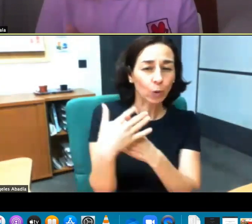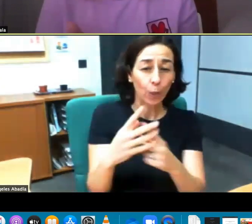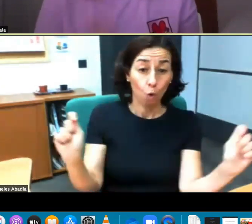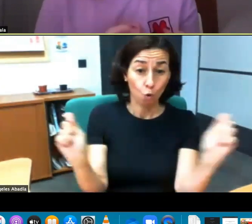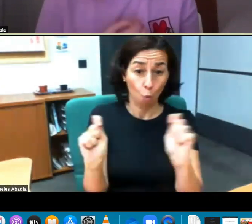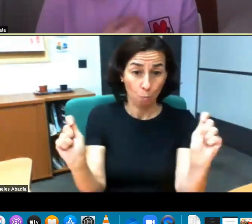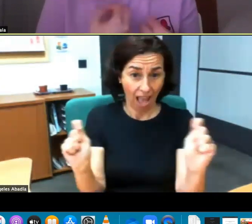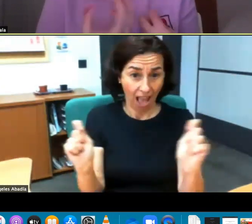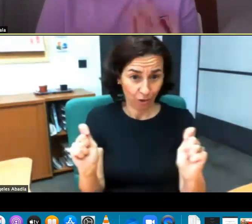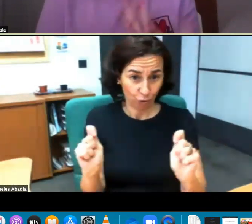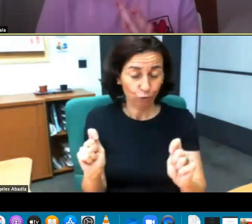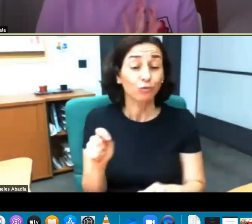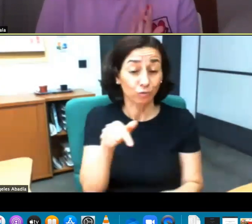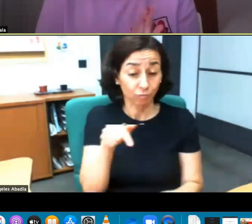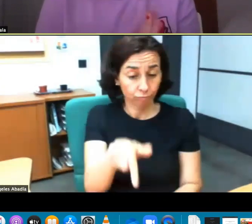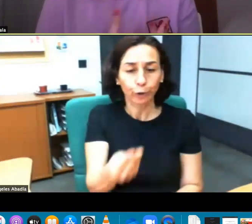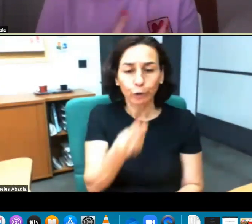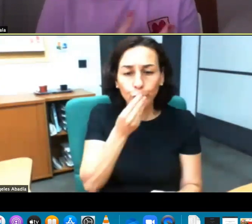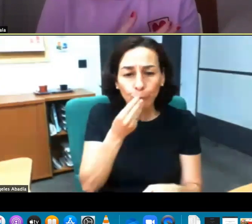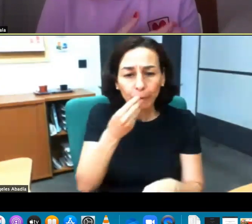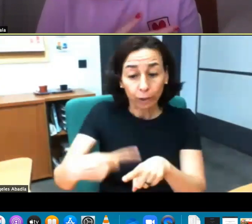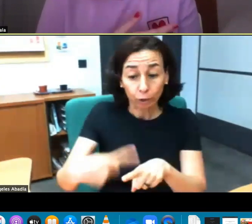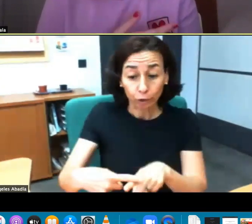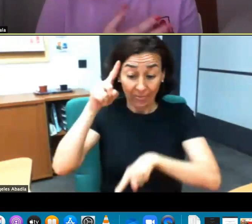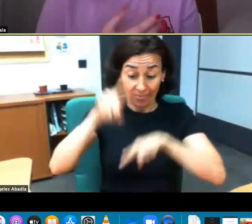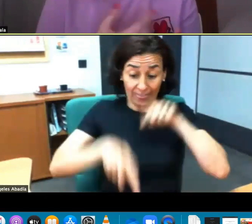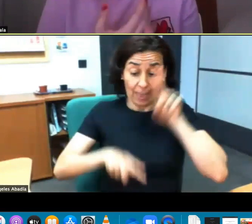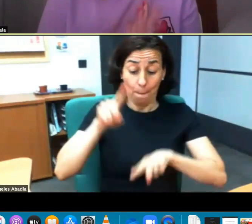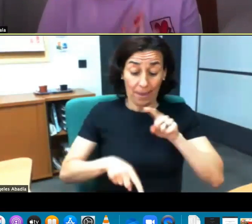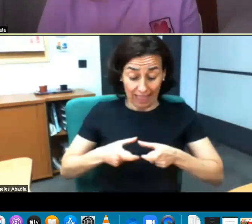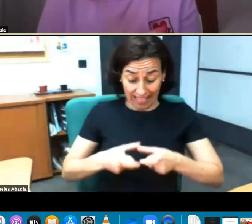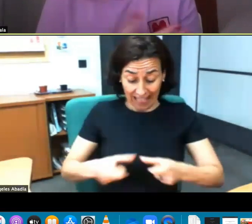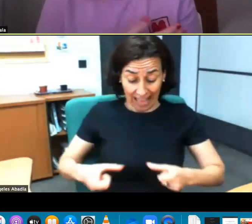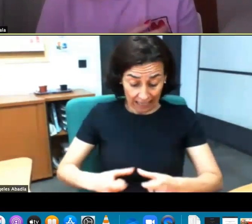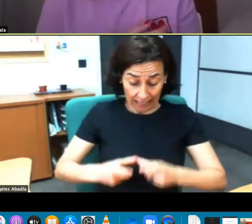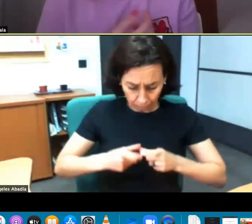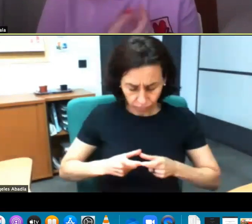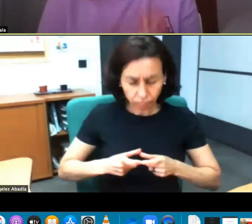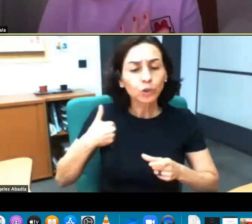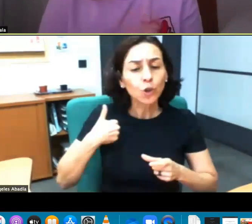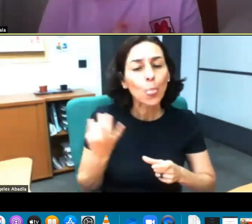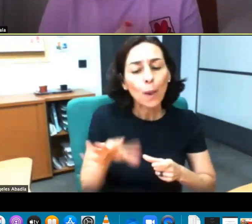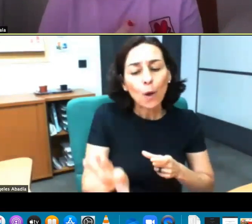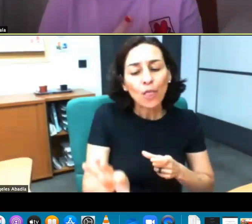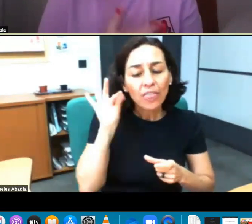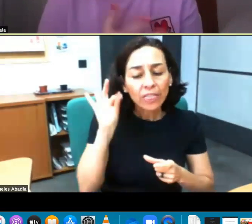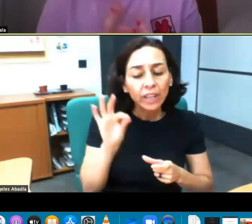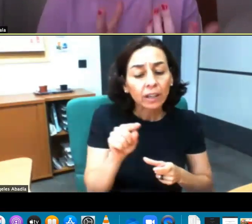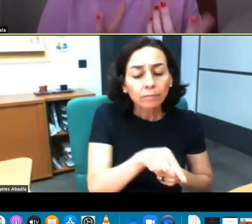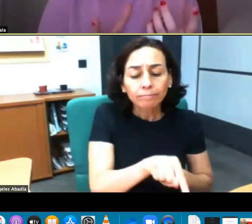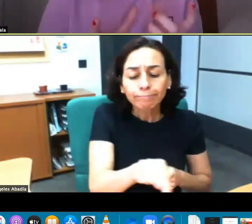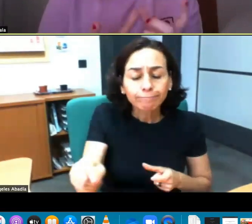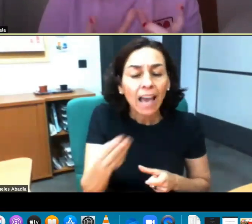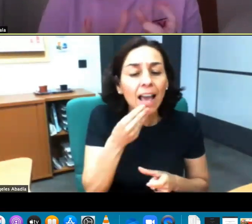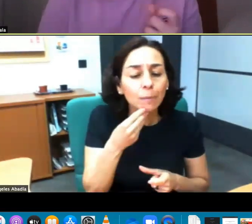comida y ellos tienen, en función de las tarjetas que les ha tocado, decidir qué alimentos pueden comer y cuáles no. Esto lo que se pretende es que dé